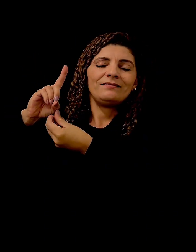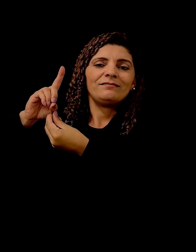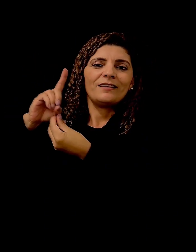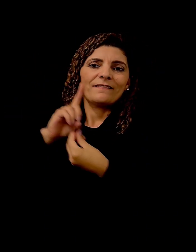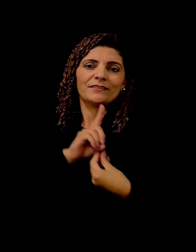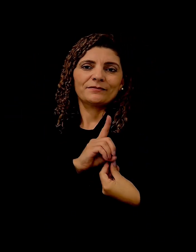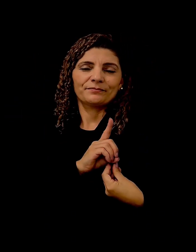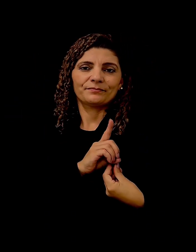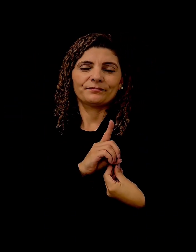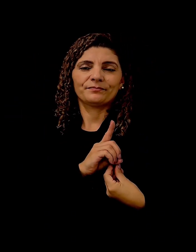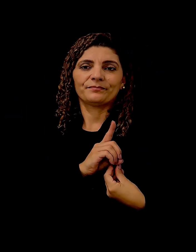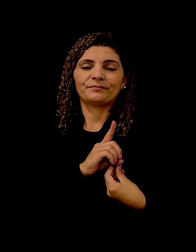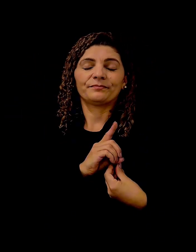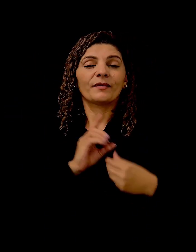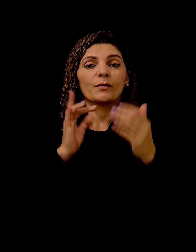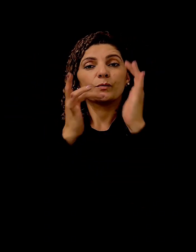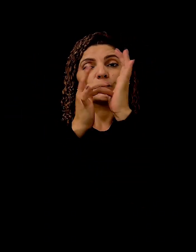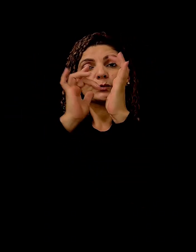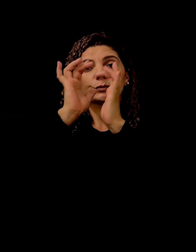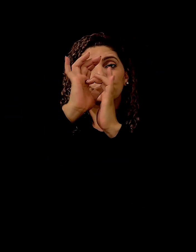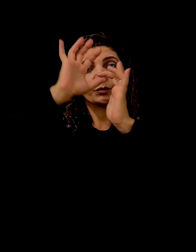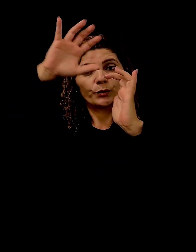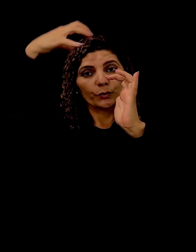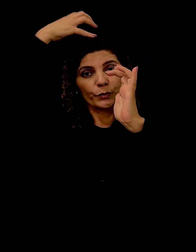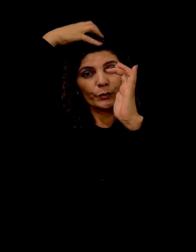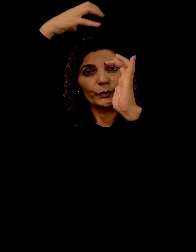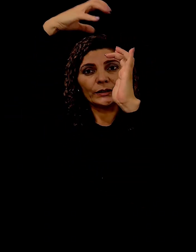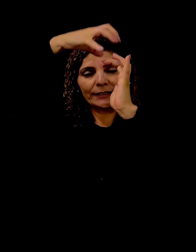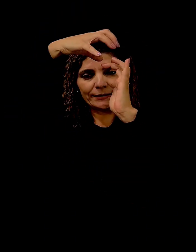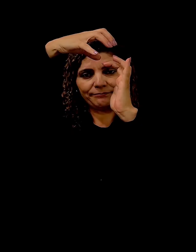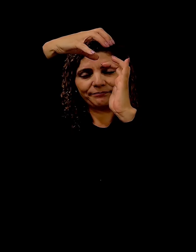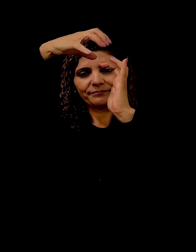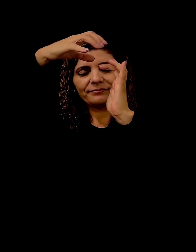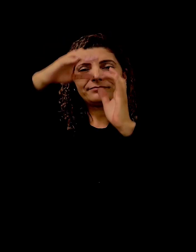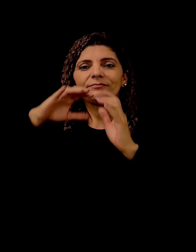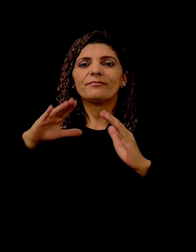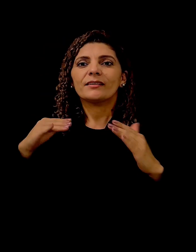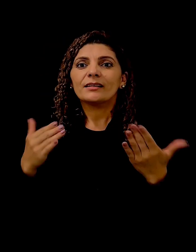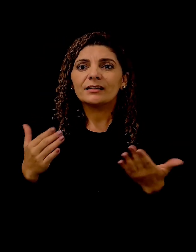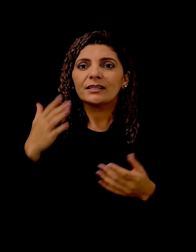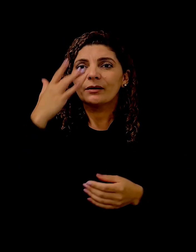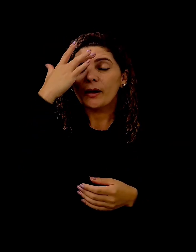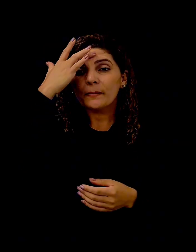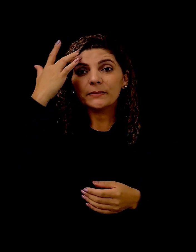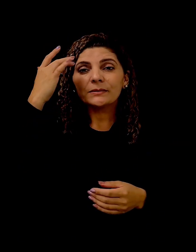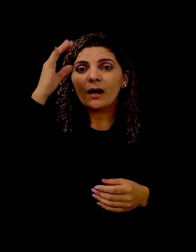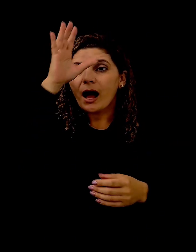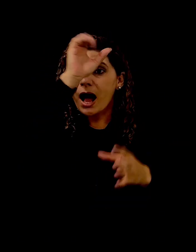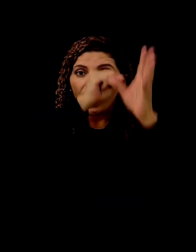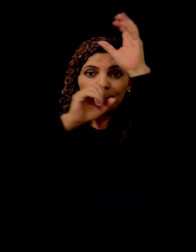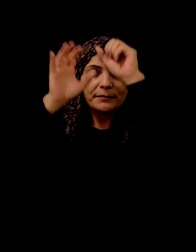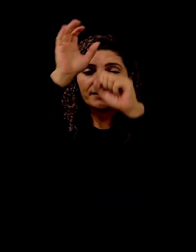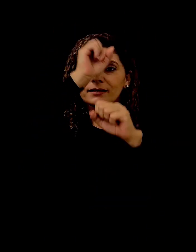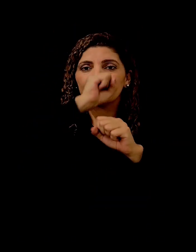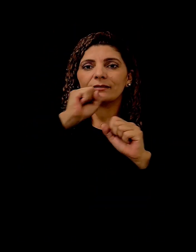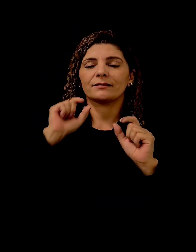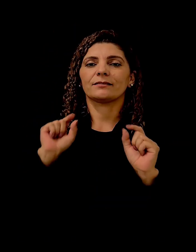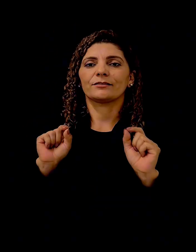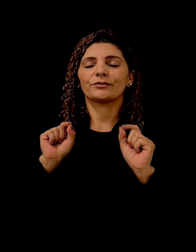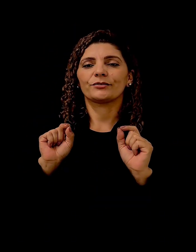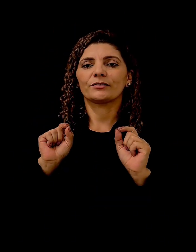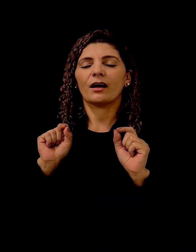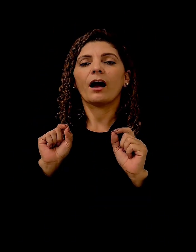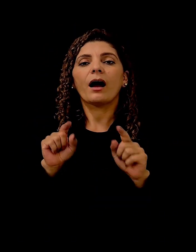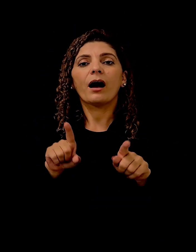que é o Rei dos Reis, é o Rei do reino de Deus, então a pessoa aprende a se